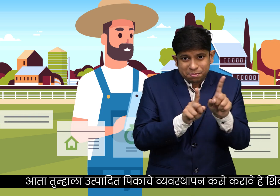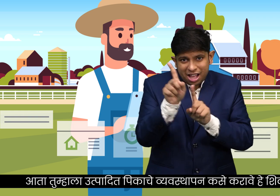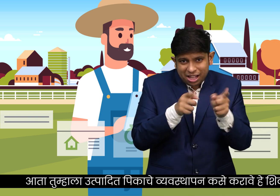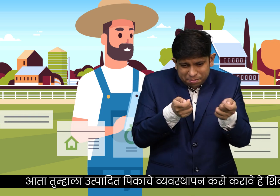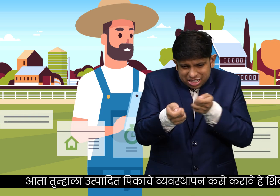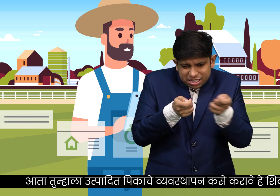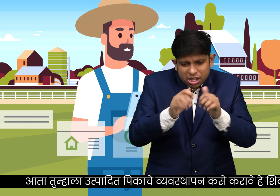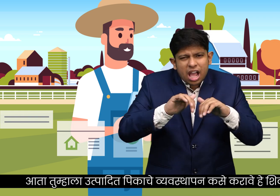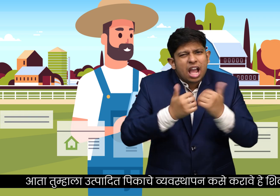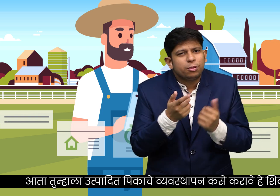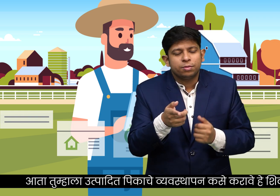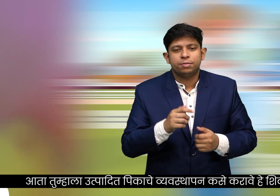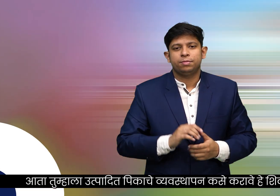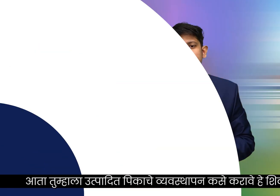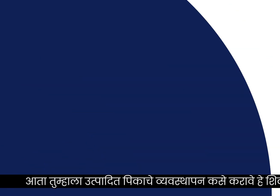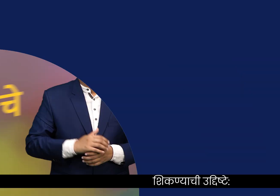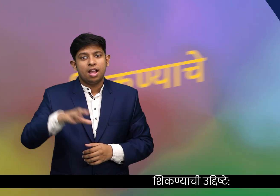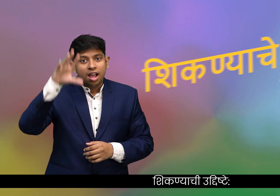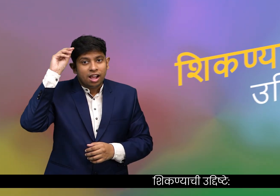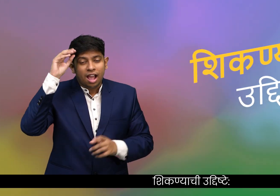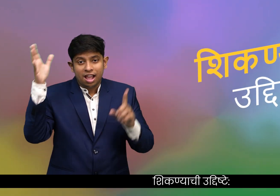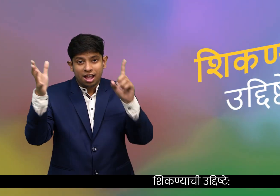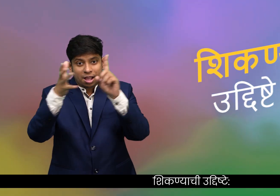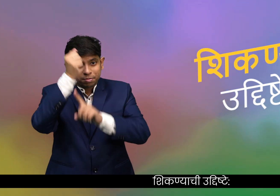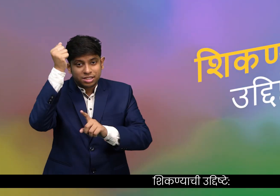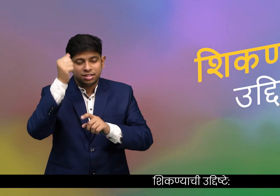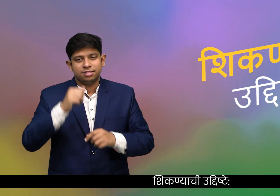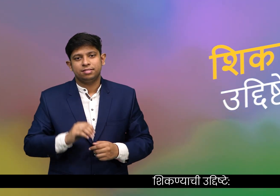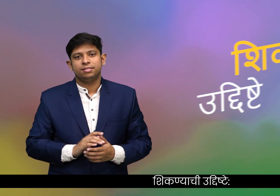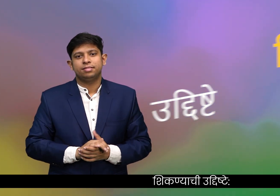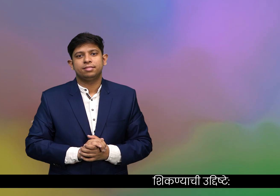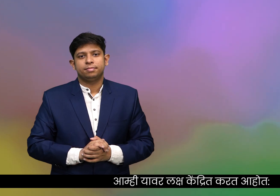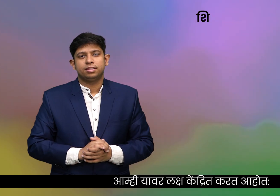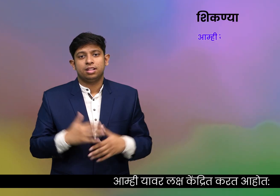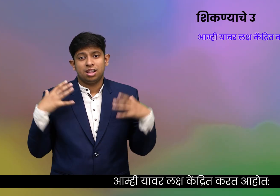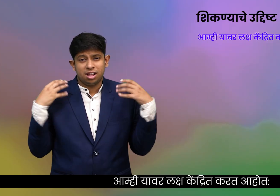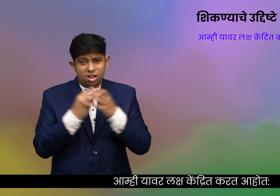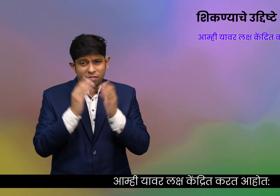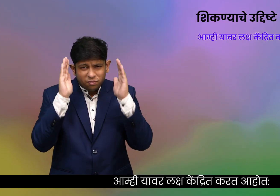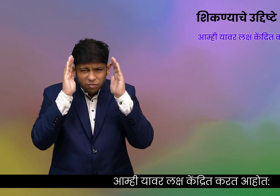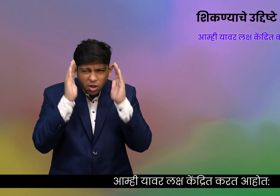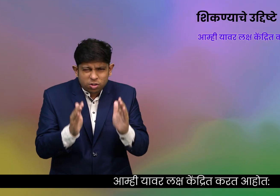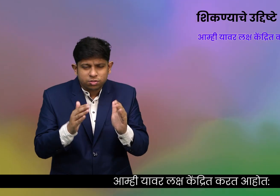शिकण्याची गरज आहे. शिकण्याची उद्दिष्टे. आम्ही यावर लक्ष केंद्रित करत